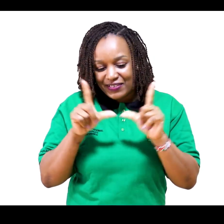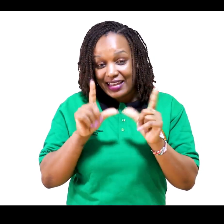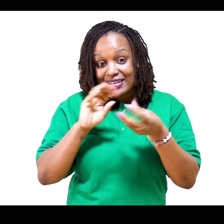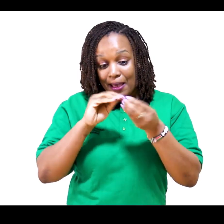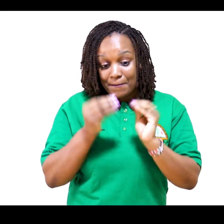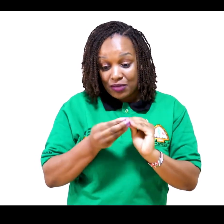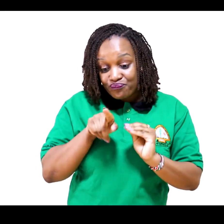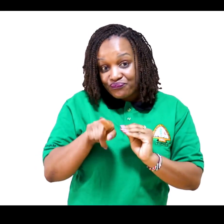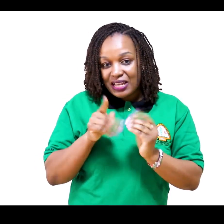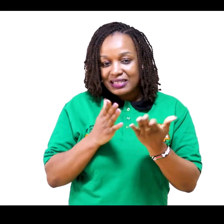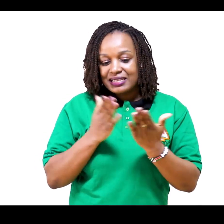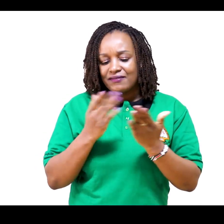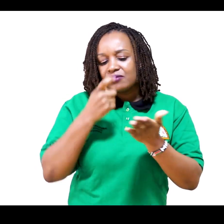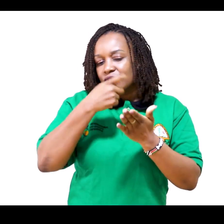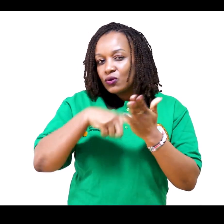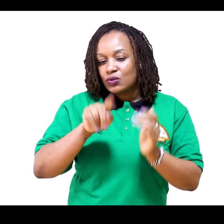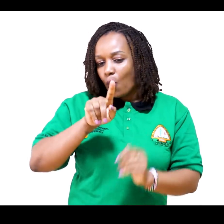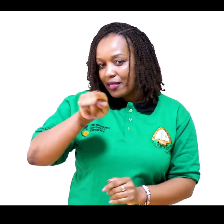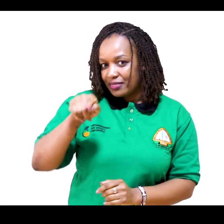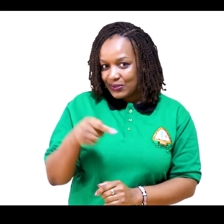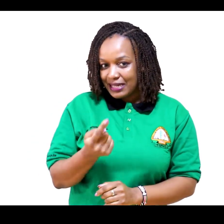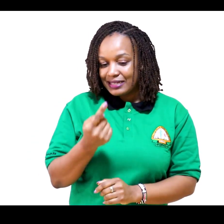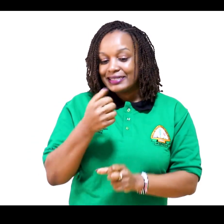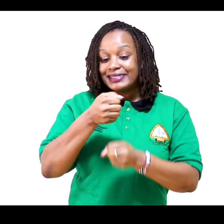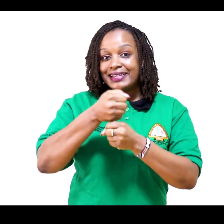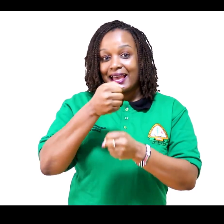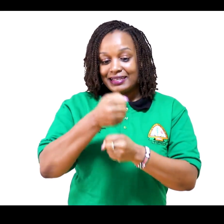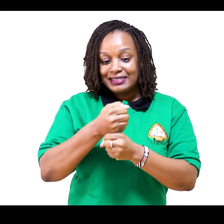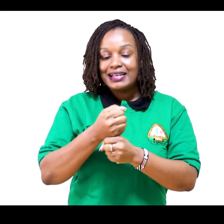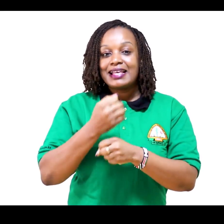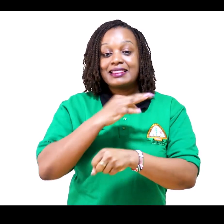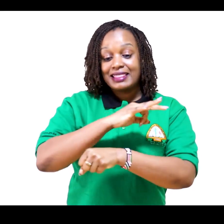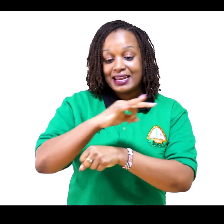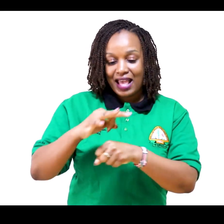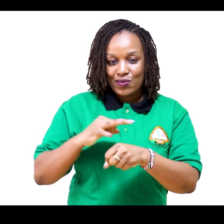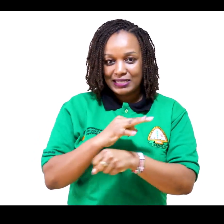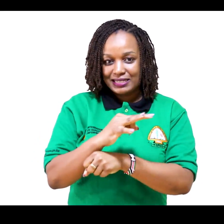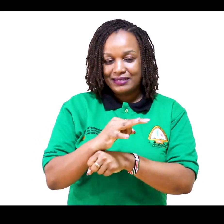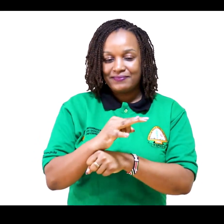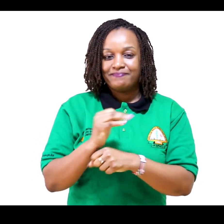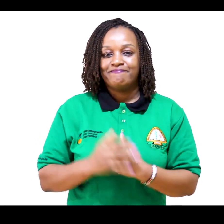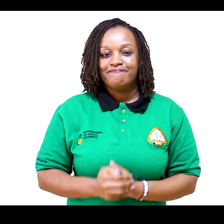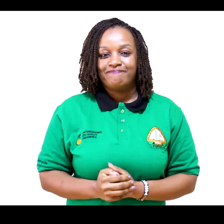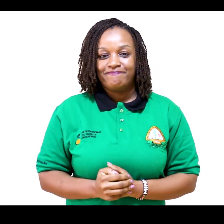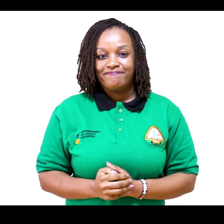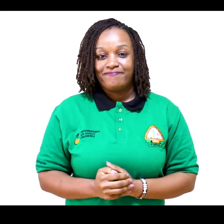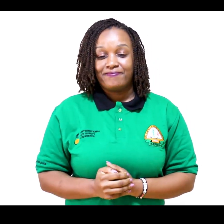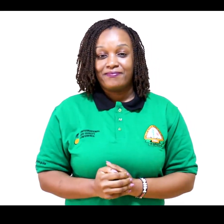Huduma hii inagharimu shilingi 1,000 na inafanywa kwa masaa 3.